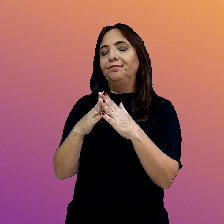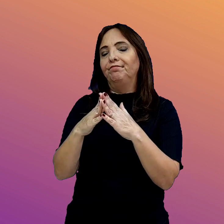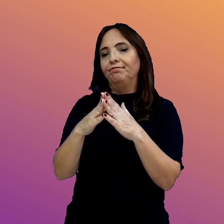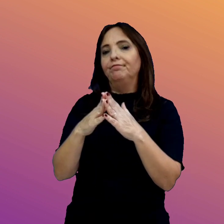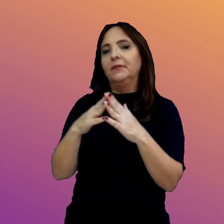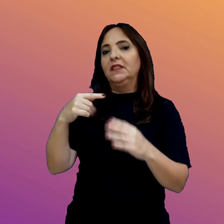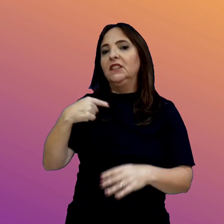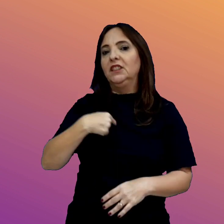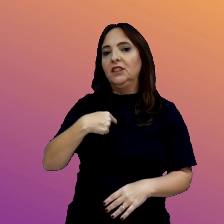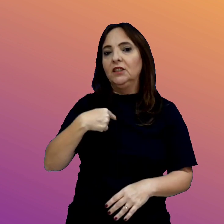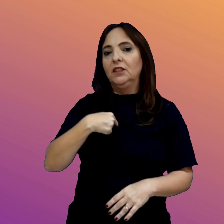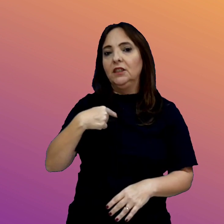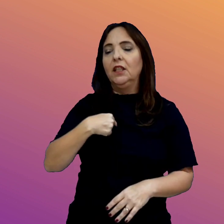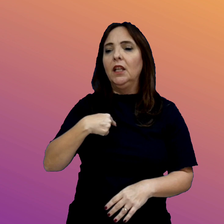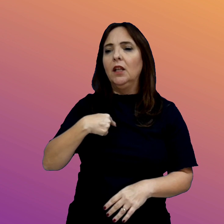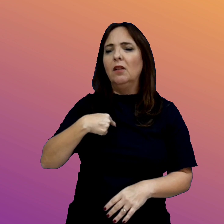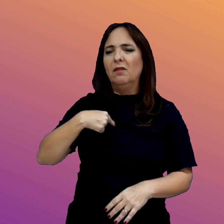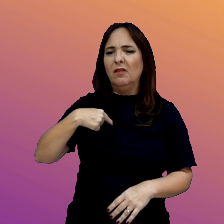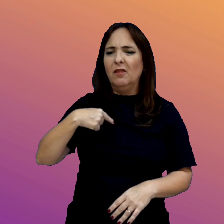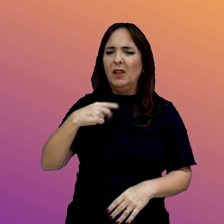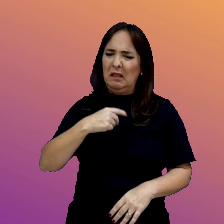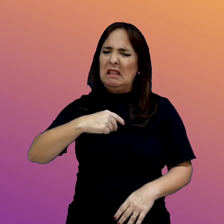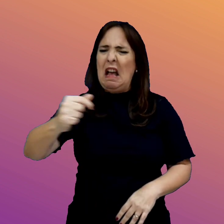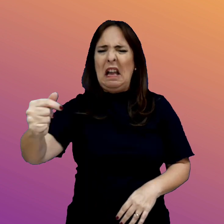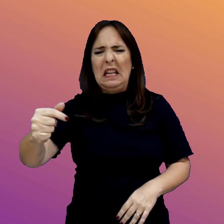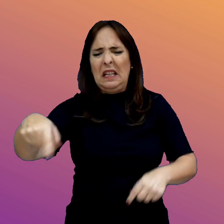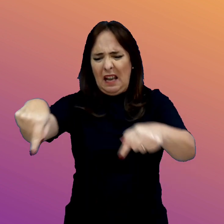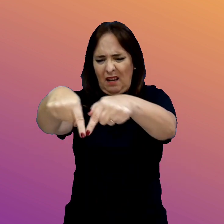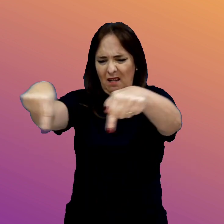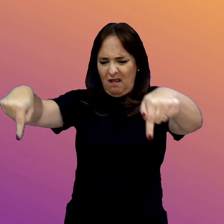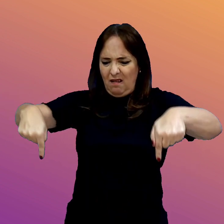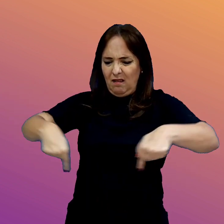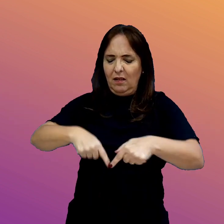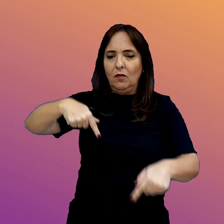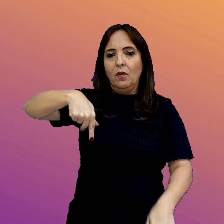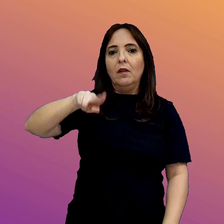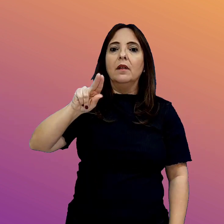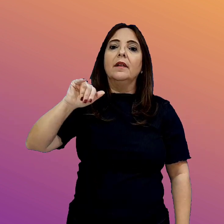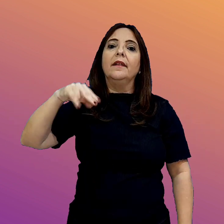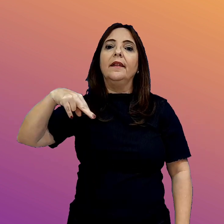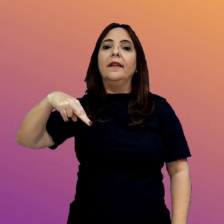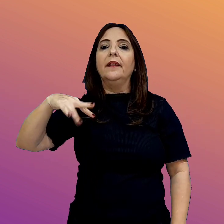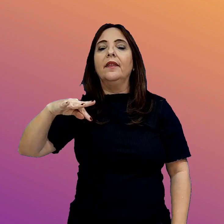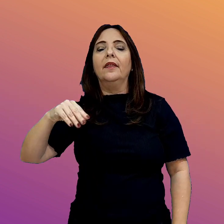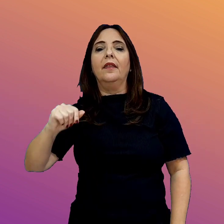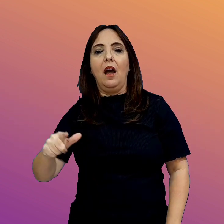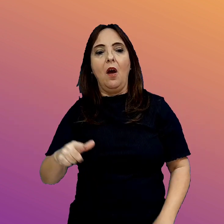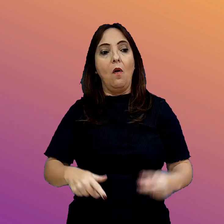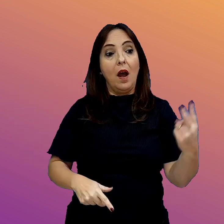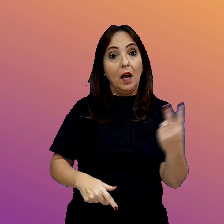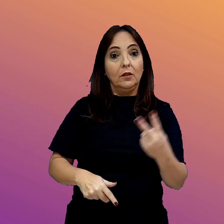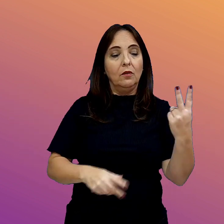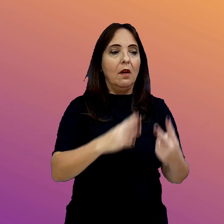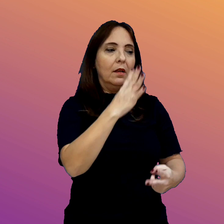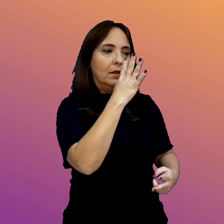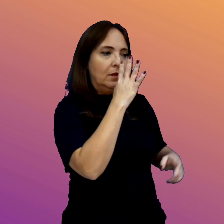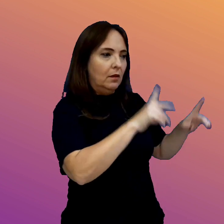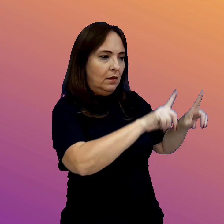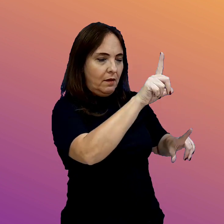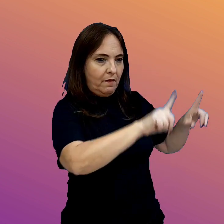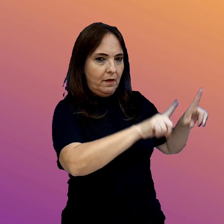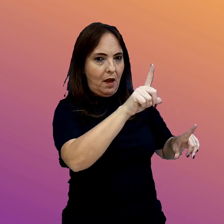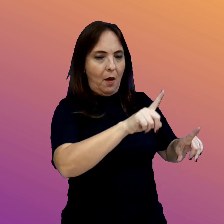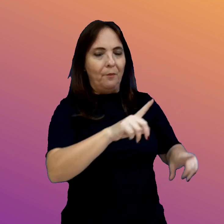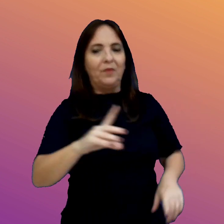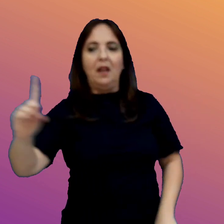quintal da casa fazer alguma coisa no quintal. Eu fiquei ali alguns minutos enquanto os dois estavam assistindo TV. Quando eu voltei,